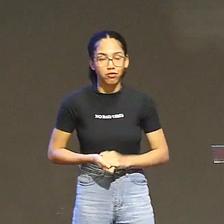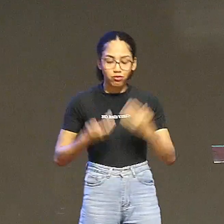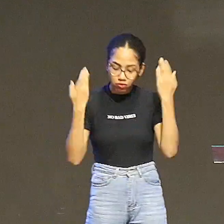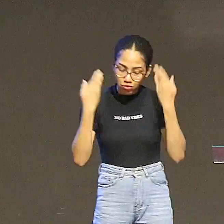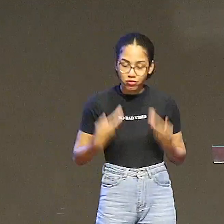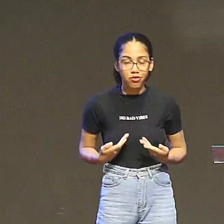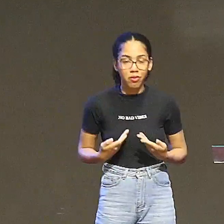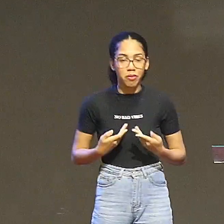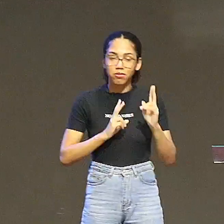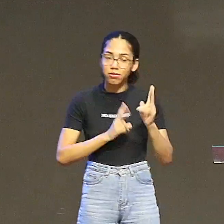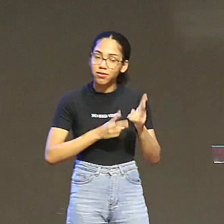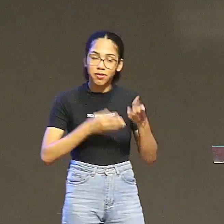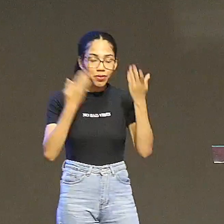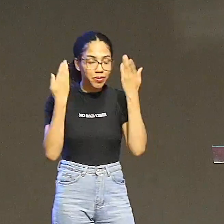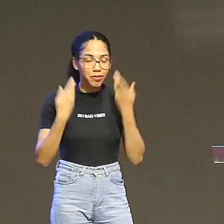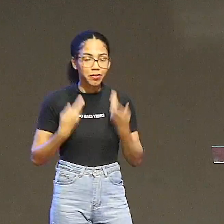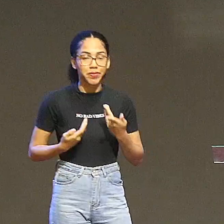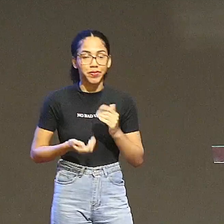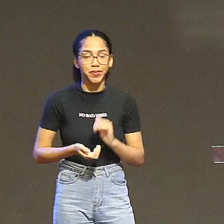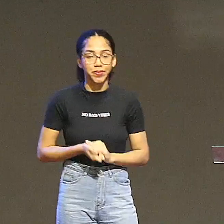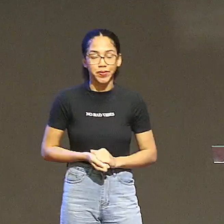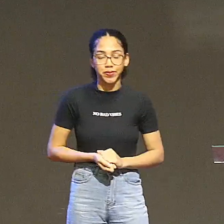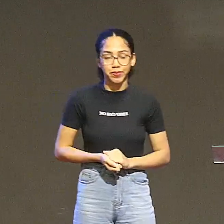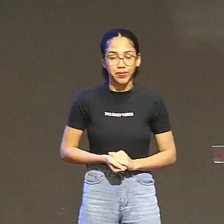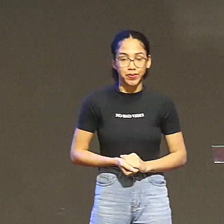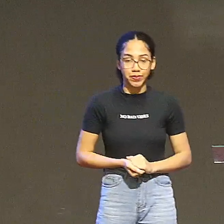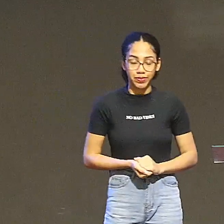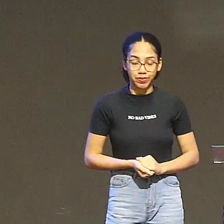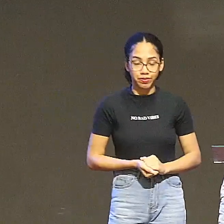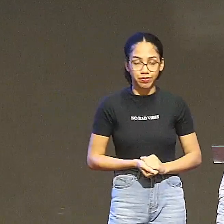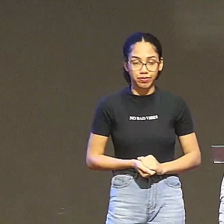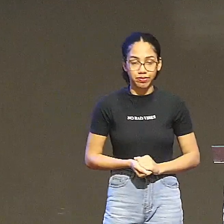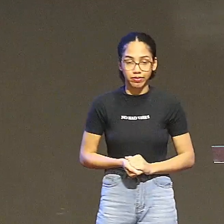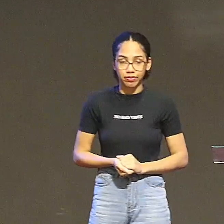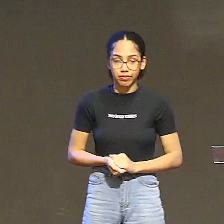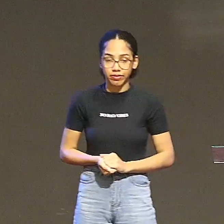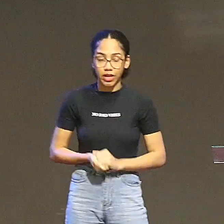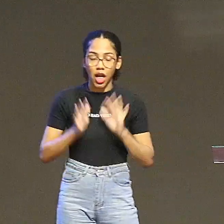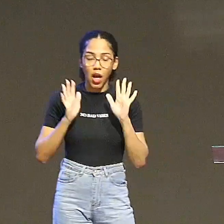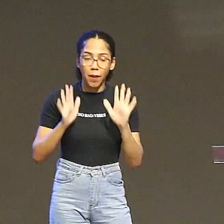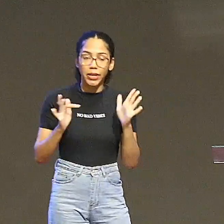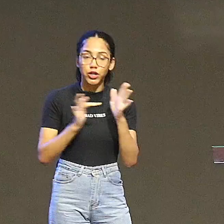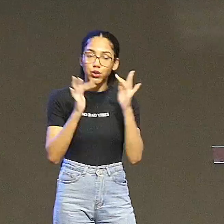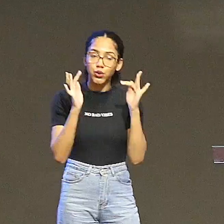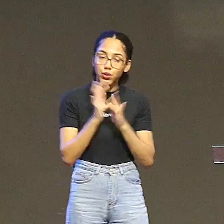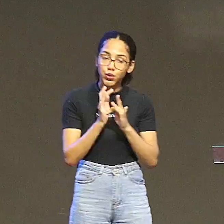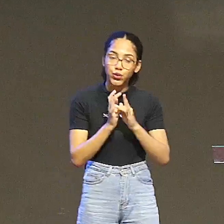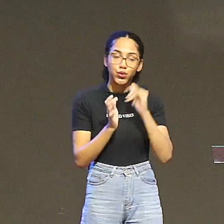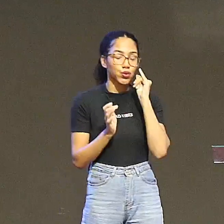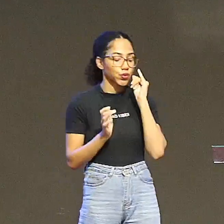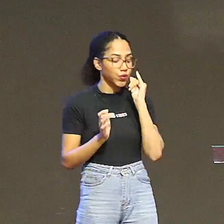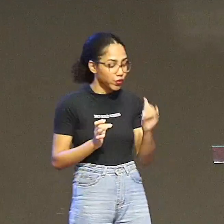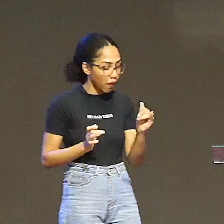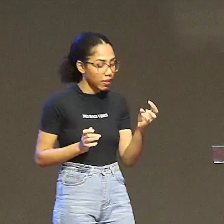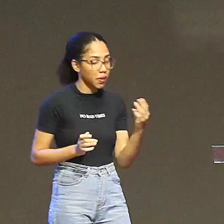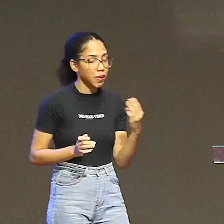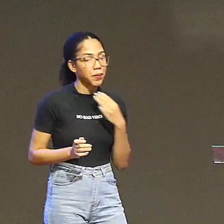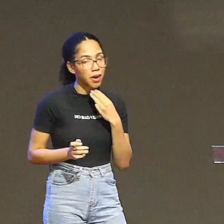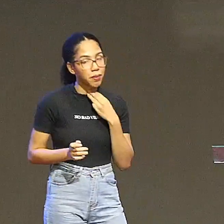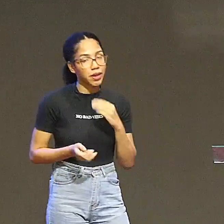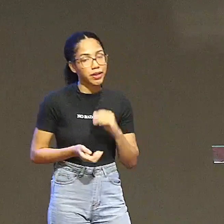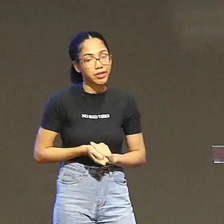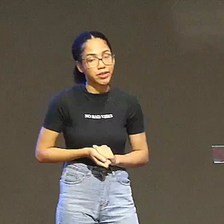e por aí vai e de repente Jesus vira para ela e fala assim ô Marta você tá